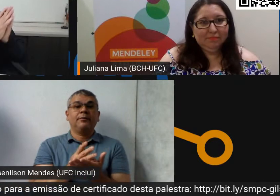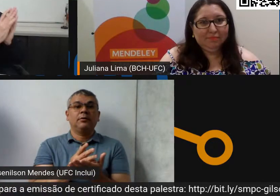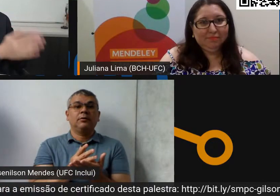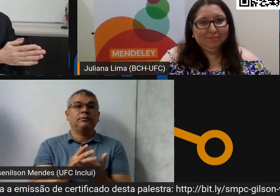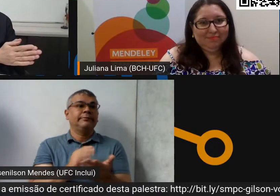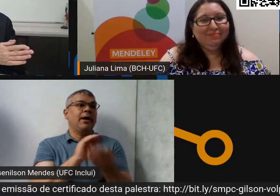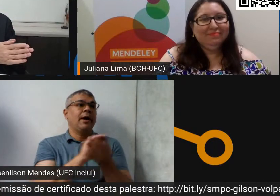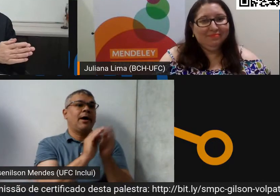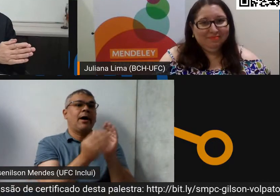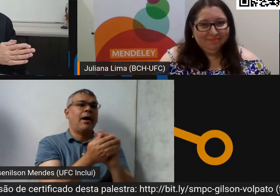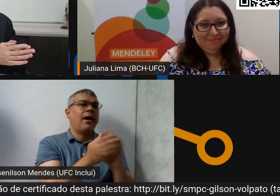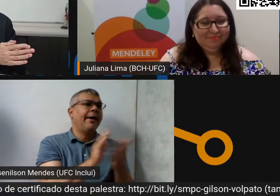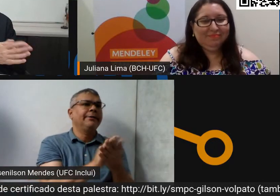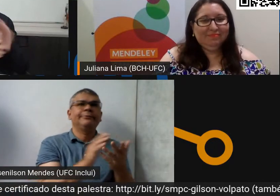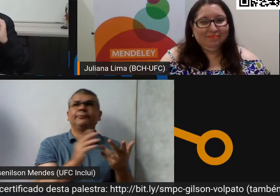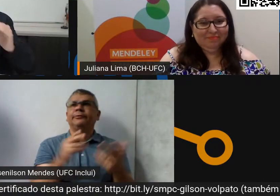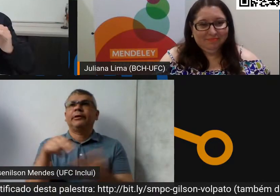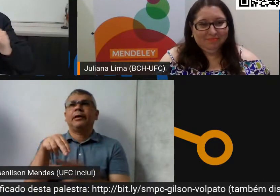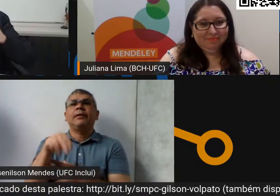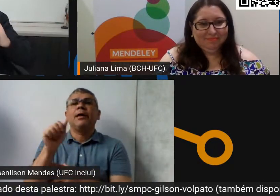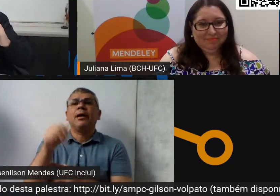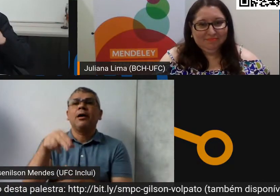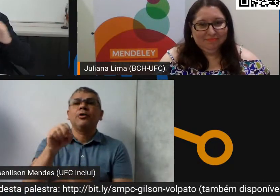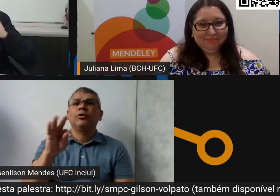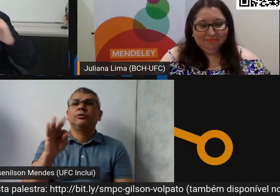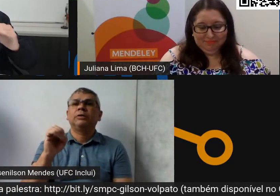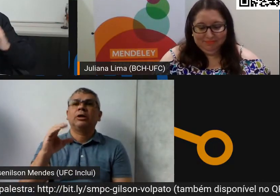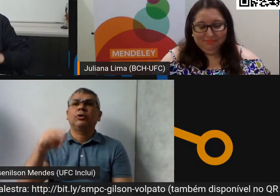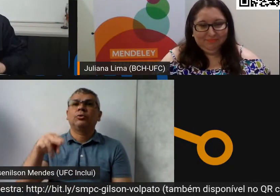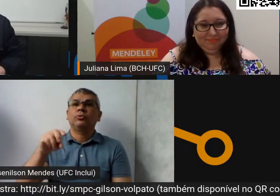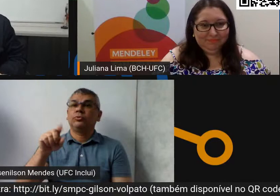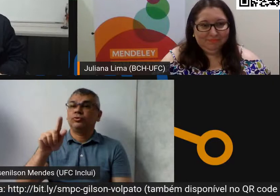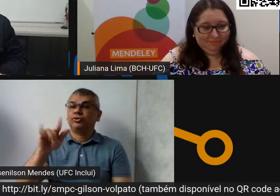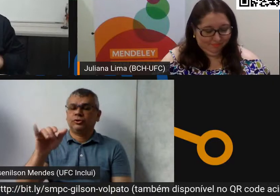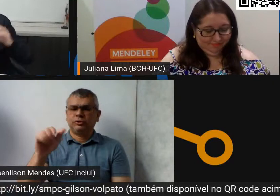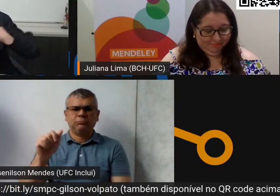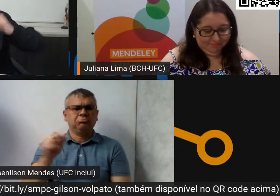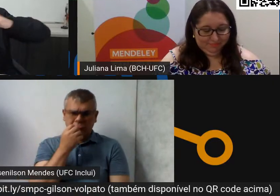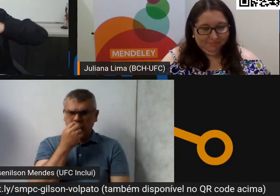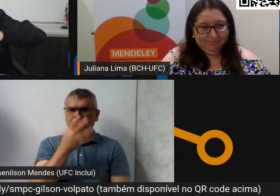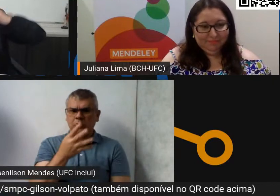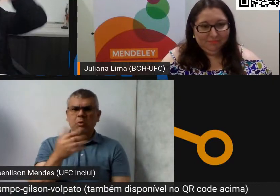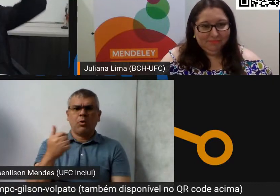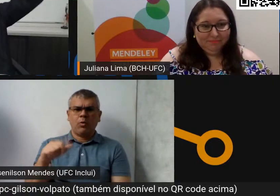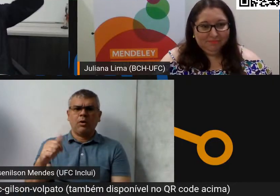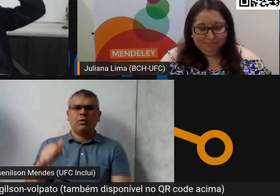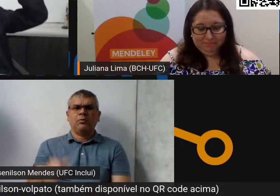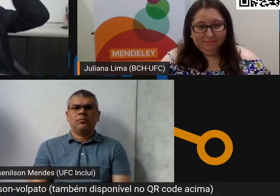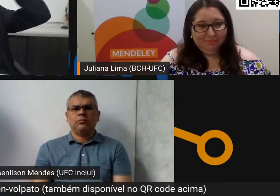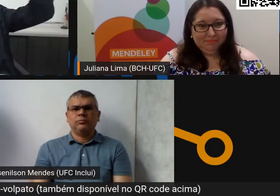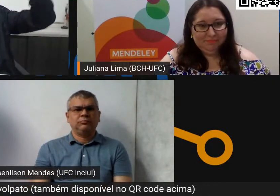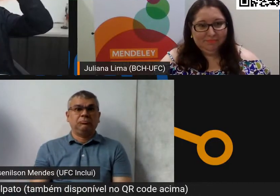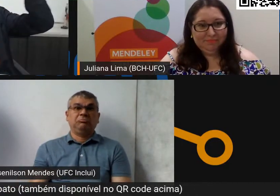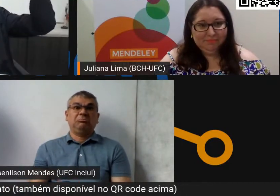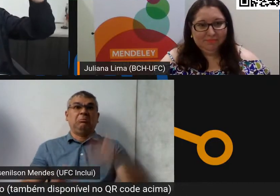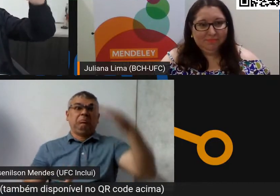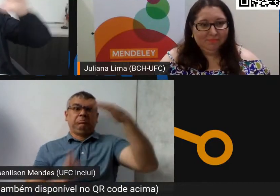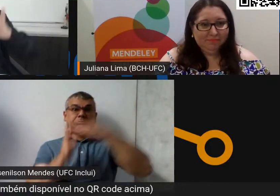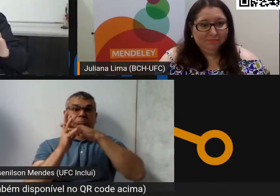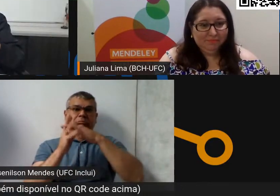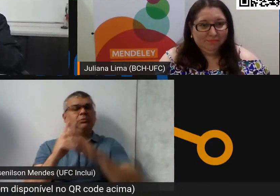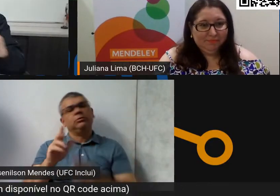até nanotecnologia. PLOS ONE. E é boa, tem boa qualidade. Tá? Não é aquela, não está lá no topo dos fatores de impacto, não sei